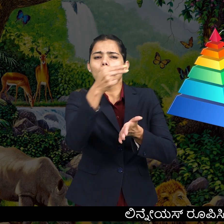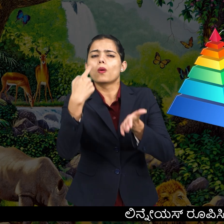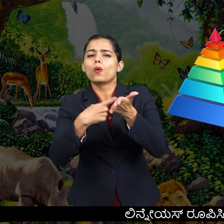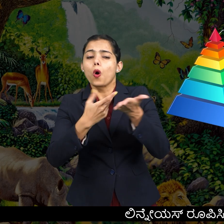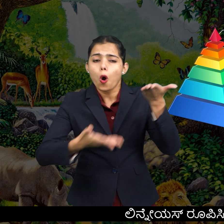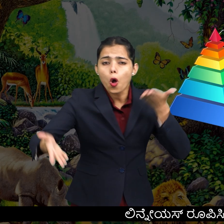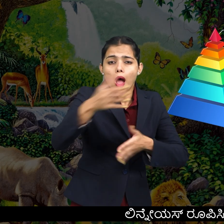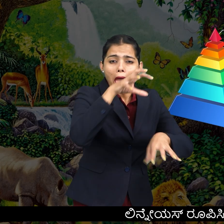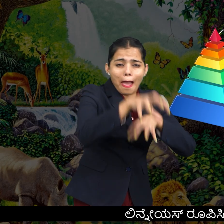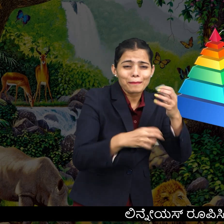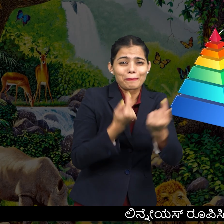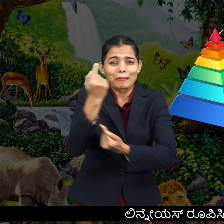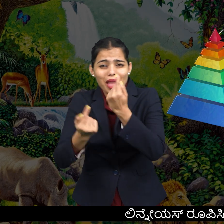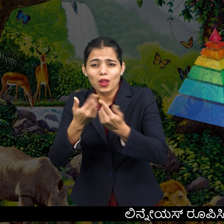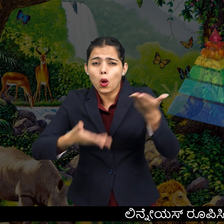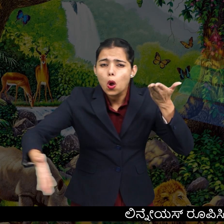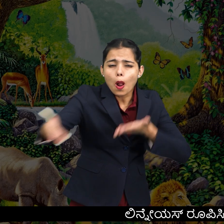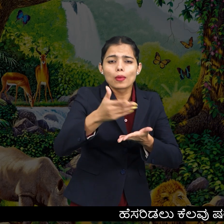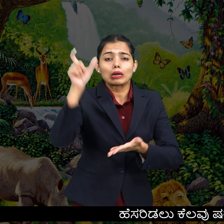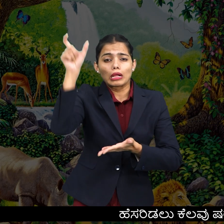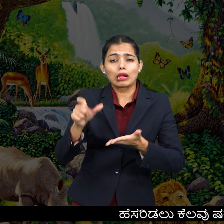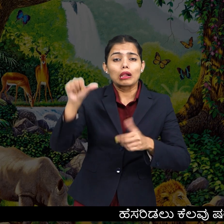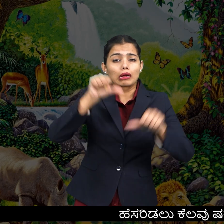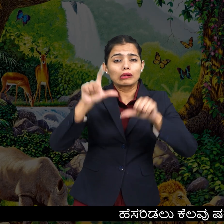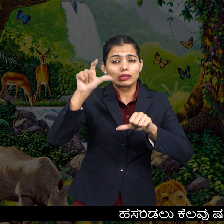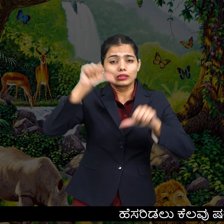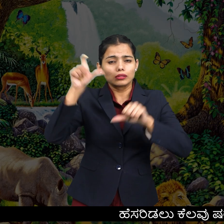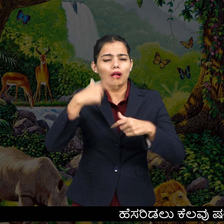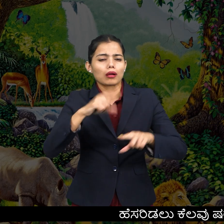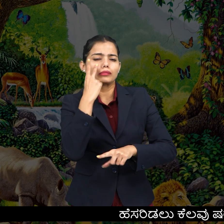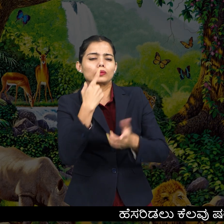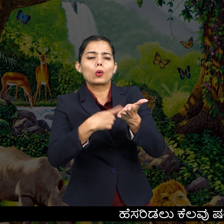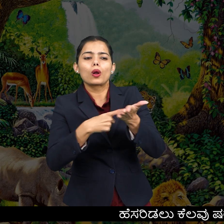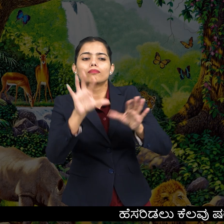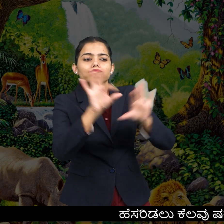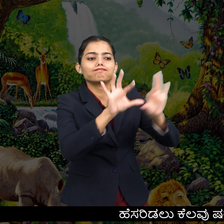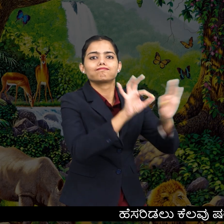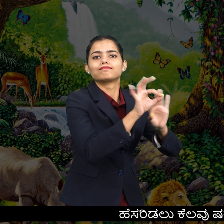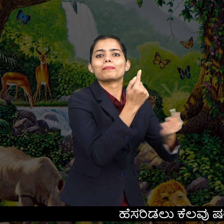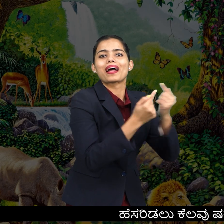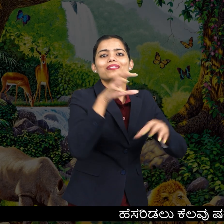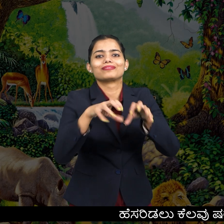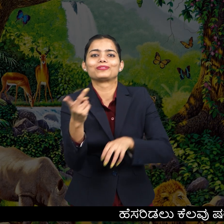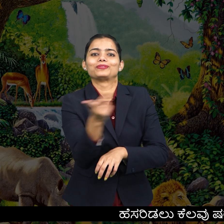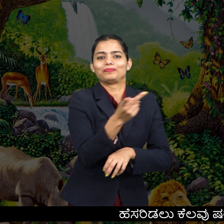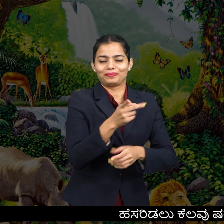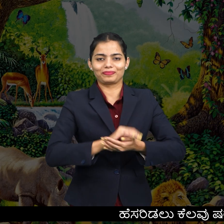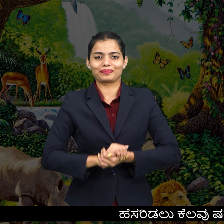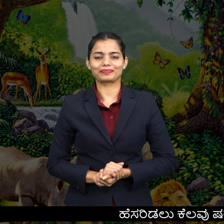ರೂಪಿಸಿದ ಈ ಎಲ್ಲಾ ಜೀವಿಗಳಿಗೆ ಹೆಸರಿಡಲು ಕೆಲವು ಷರತ್ತುಗಳಿವೆ. ಬನ್ನಿ